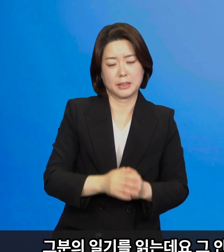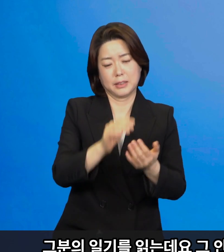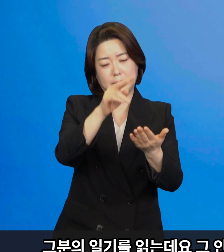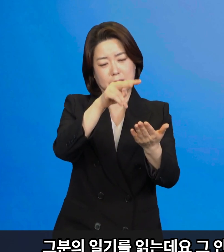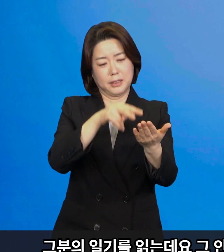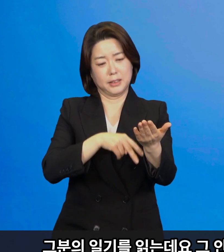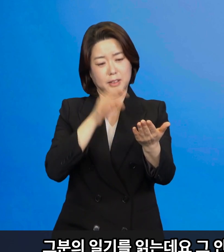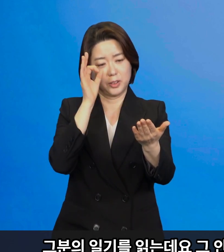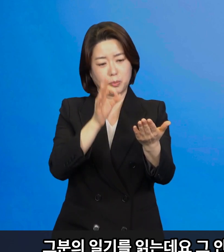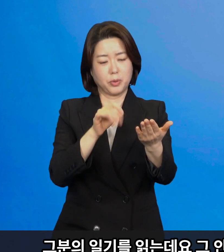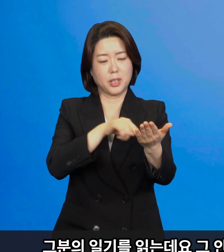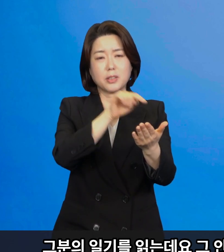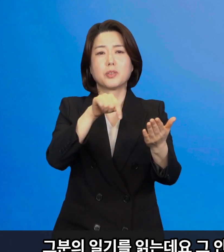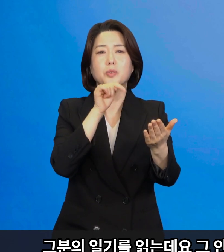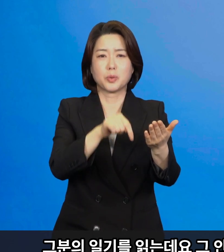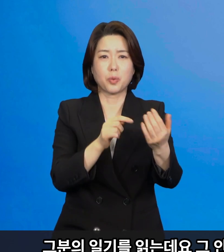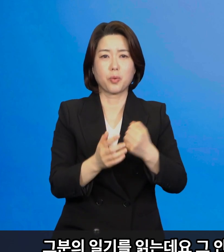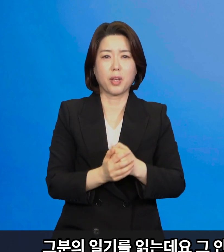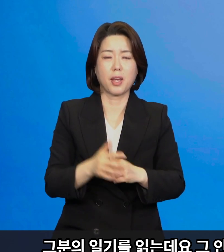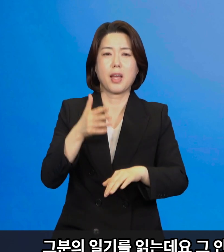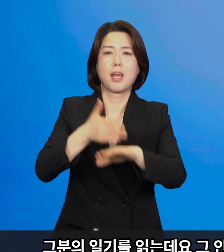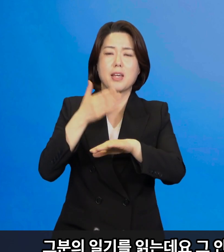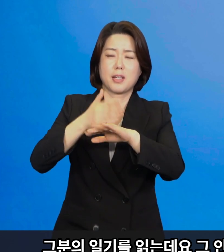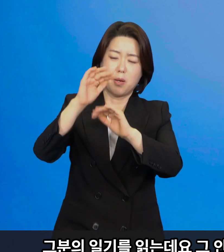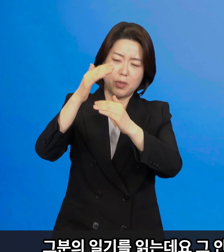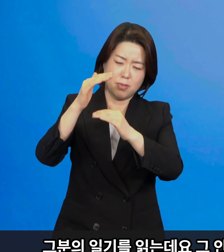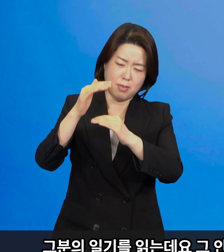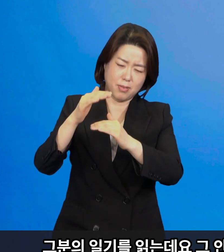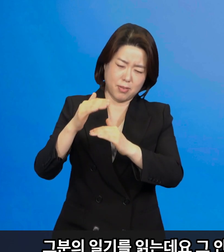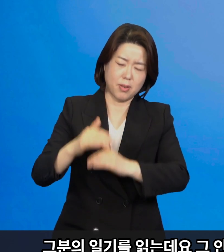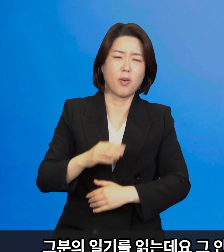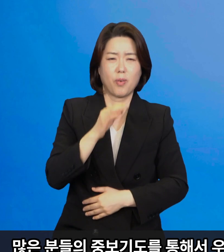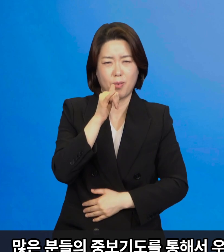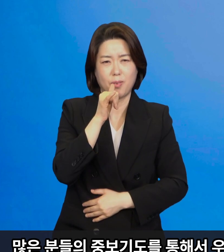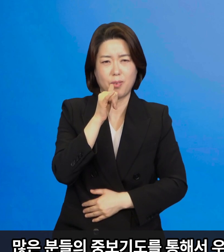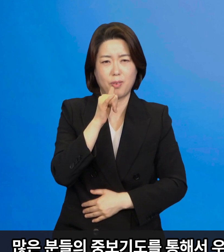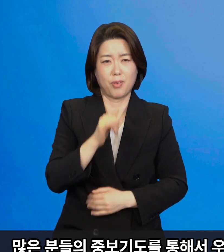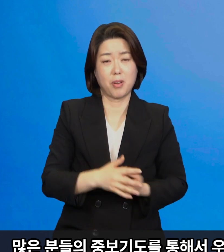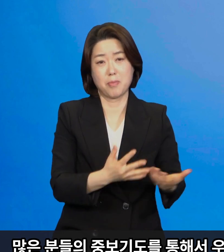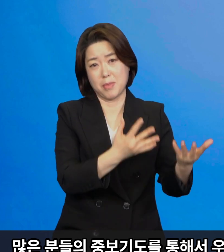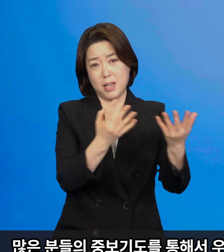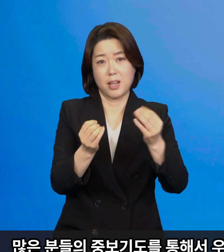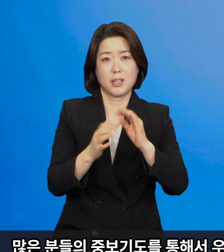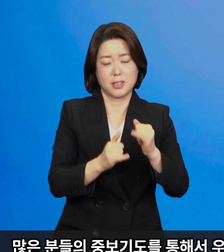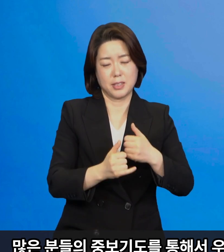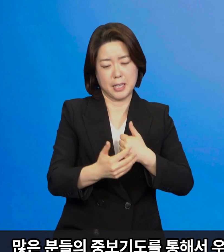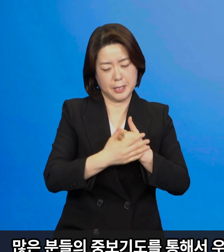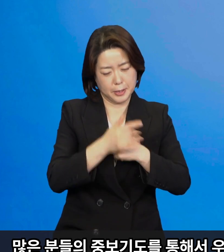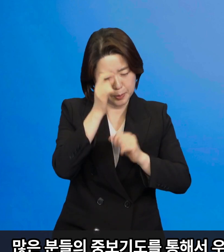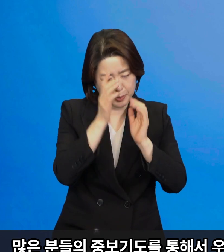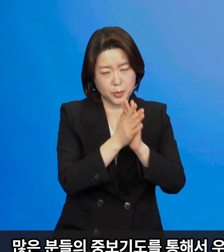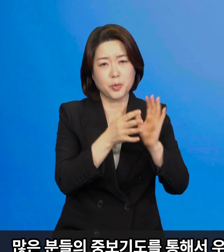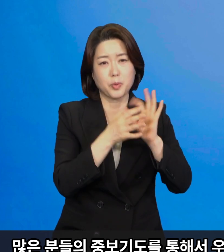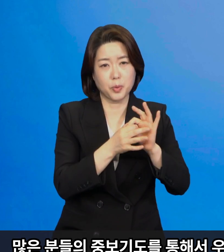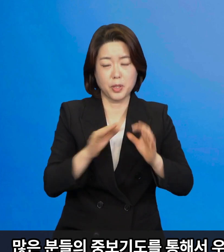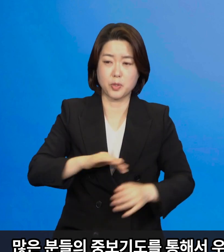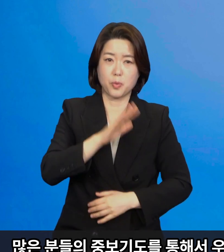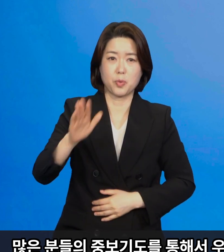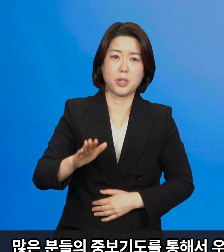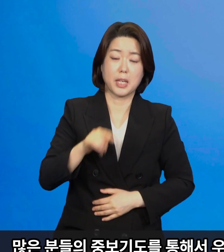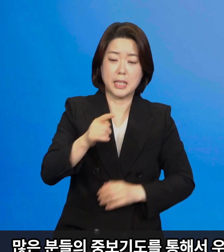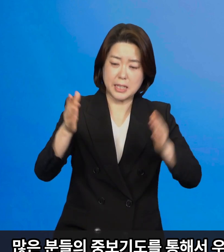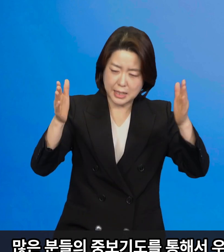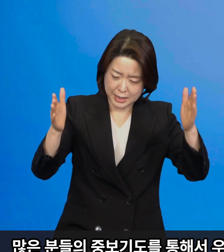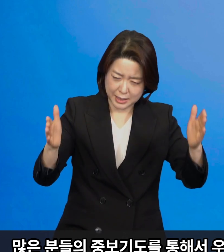읽는데요, 그 안에 감사의 내용들이 적혀 있어요. 많은 분들의 중보 기도를 통해서 우리가 이